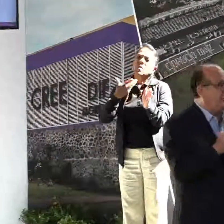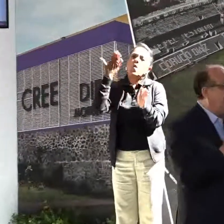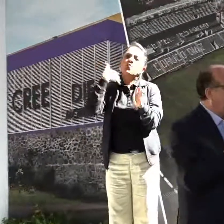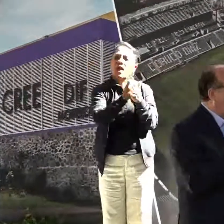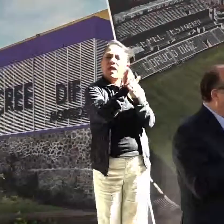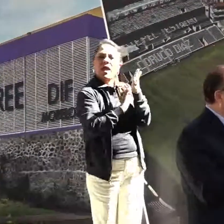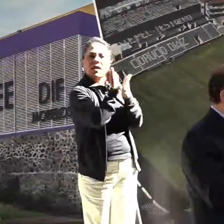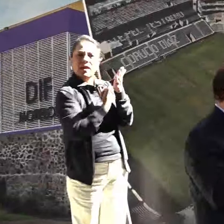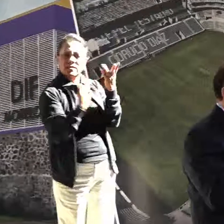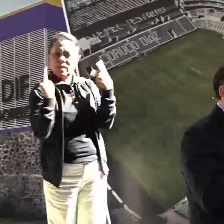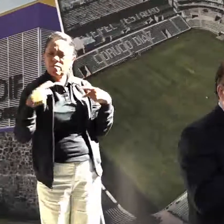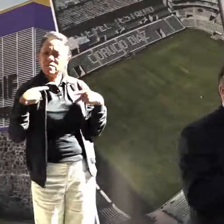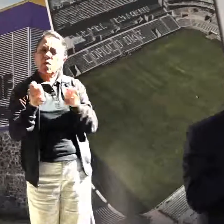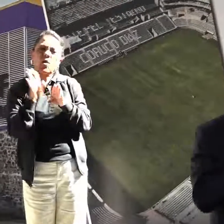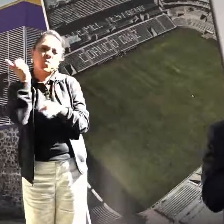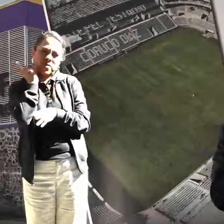como ciudadano y como legislador.